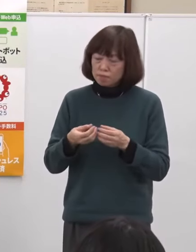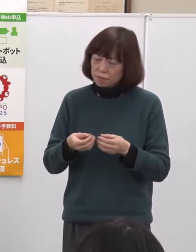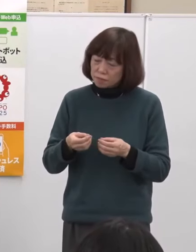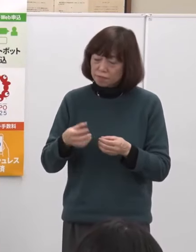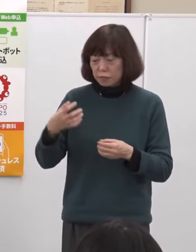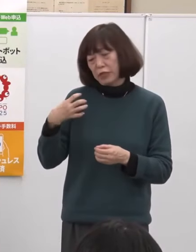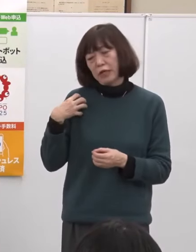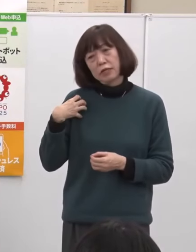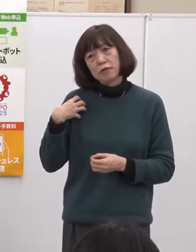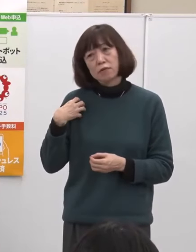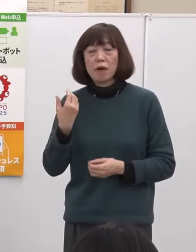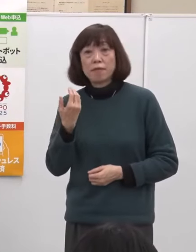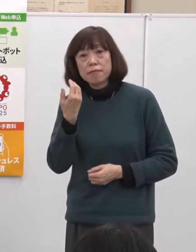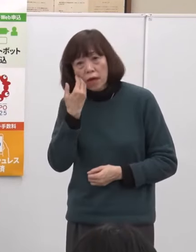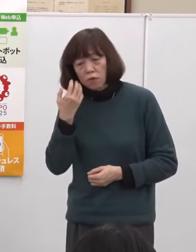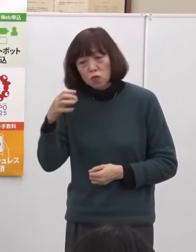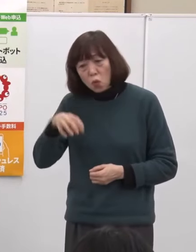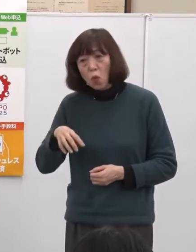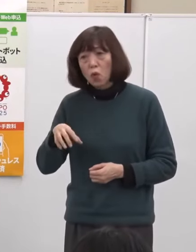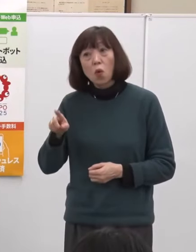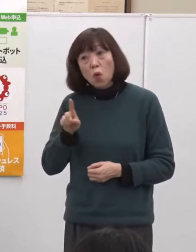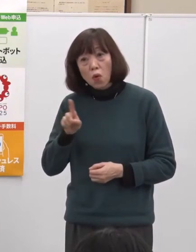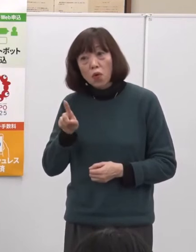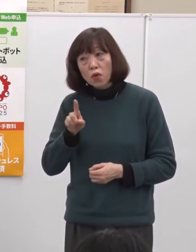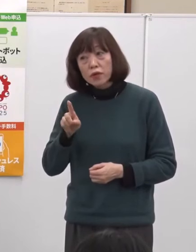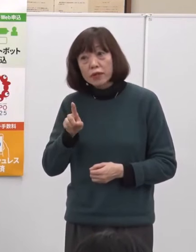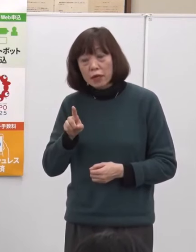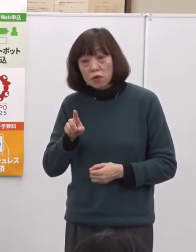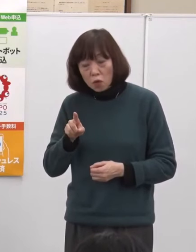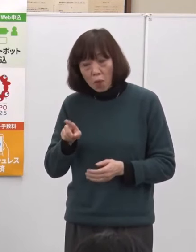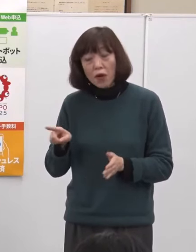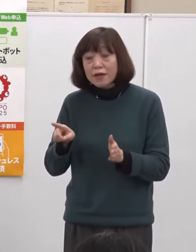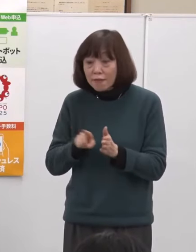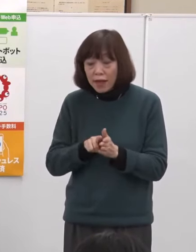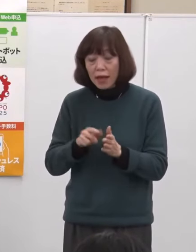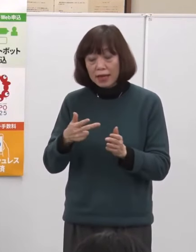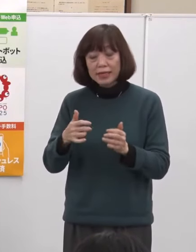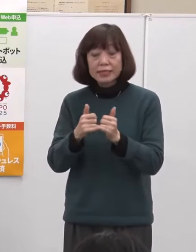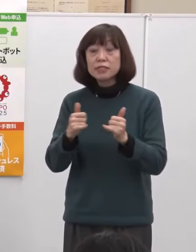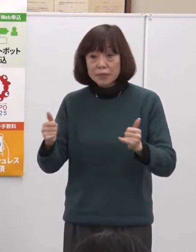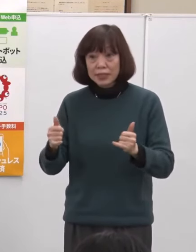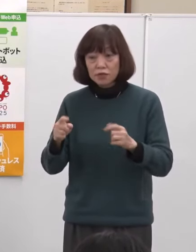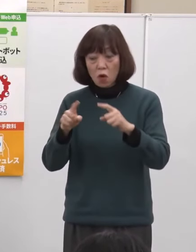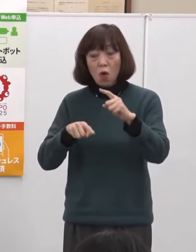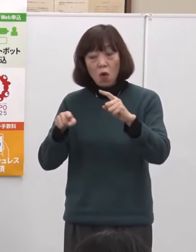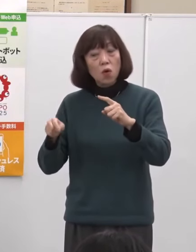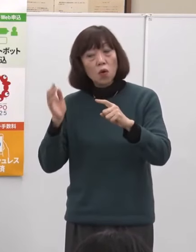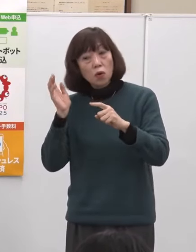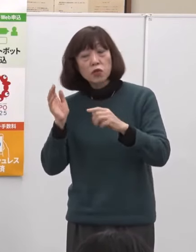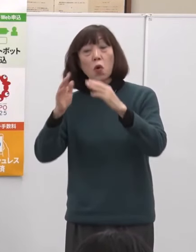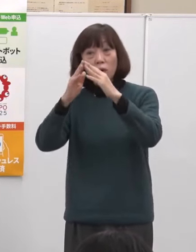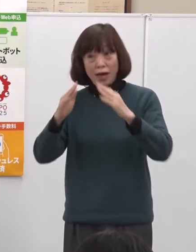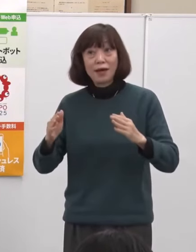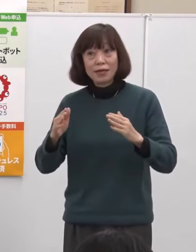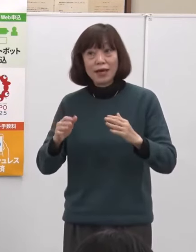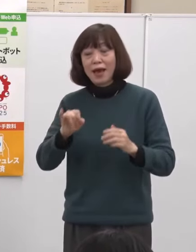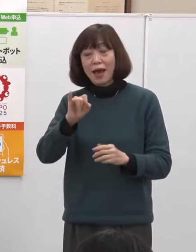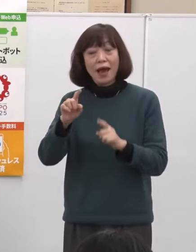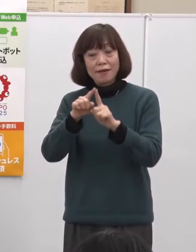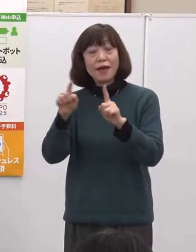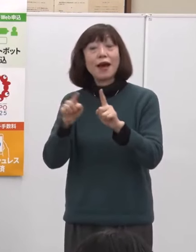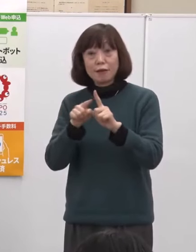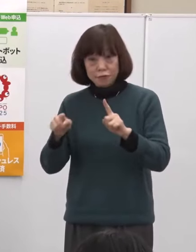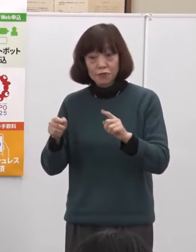任の所在はどこかというのを含めまして、市民の公聴会 IR 事業そのものに対する住民説明会の方で